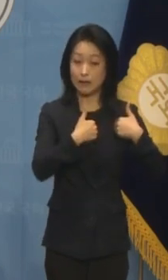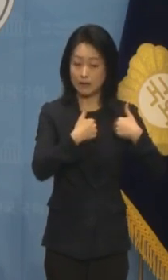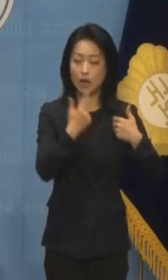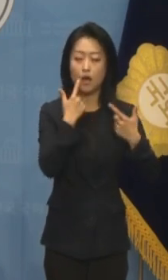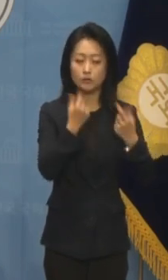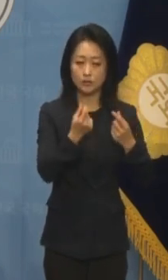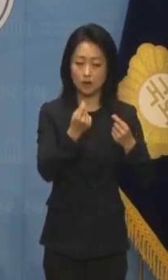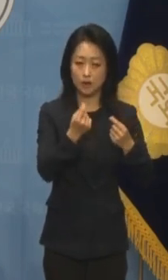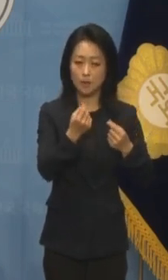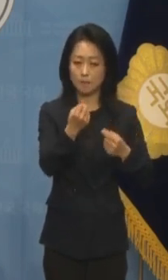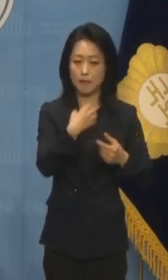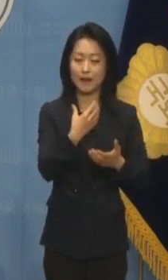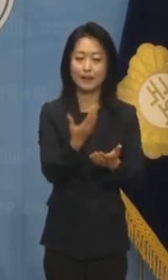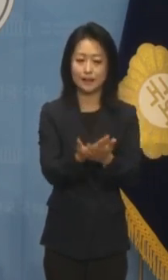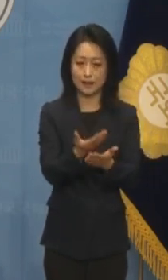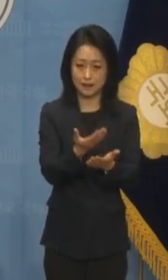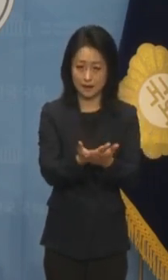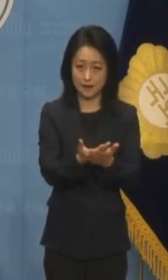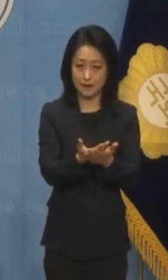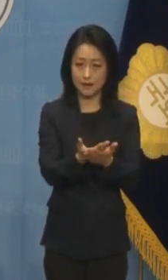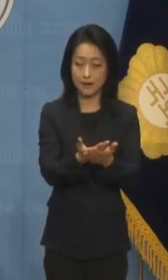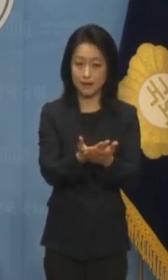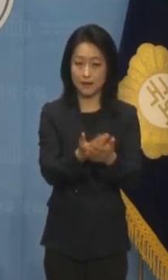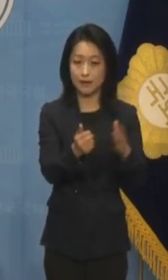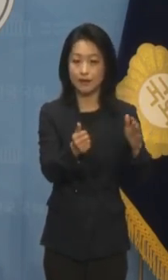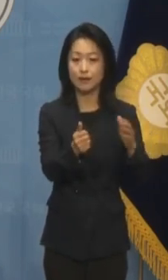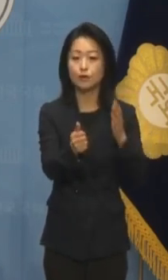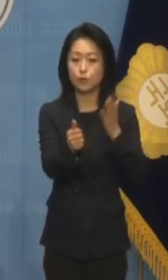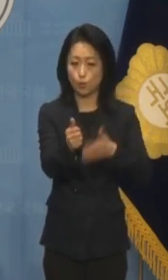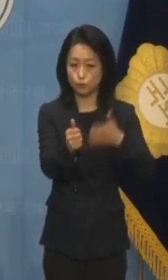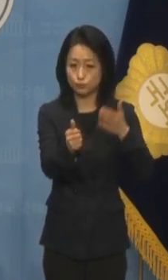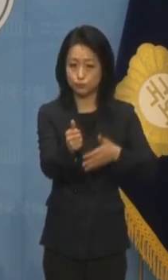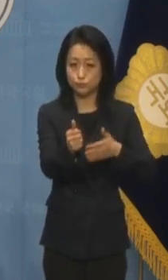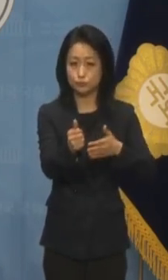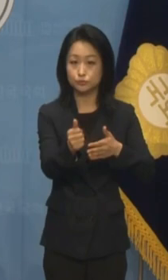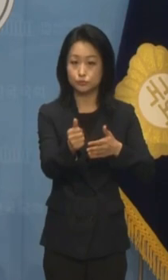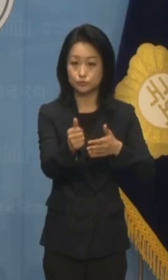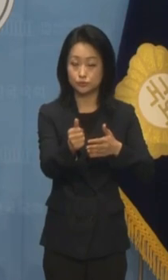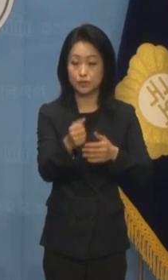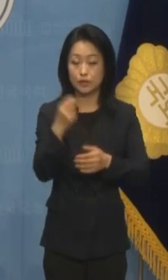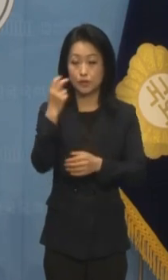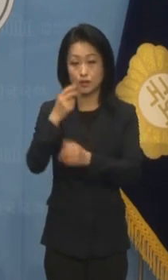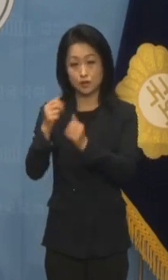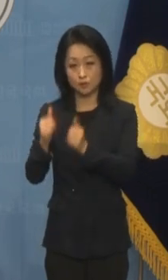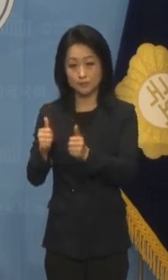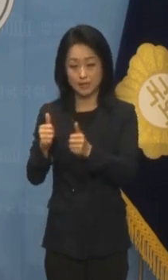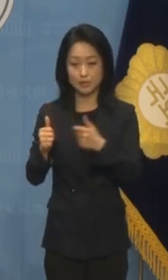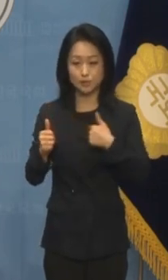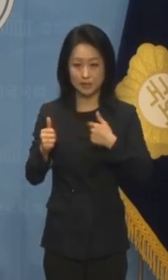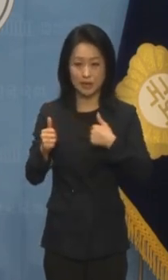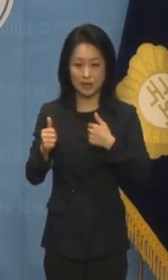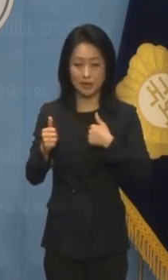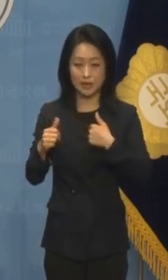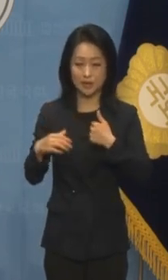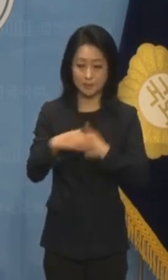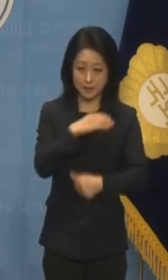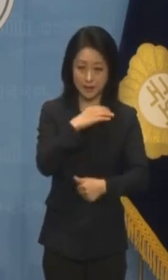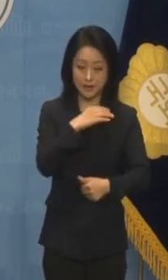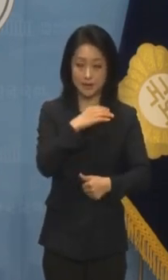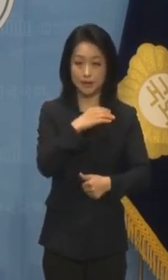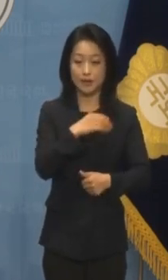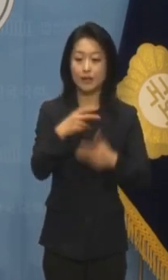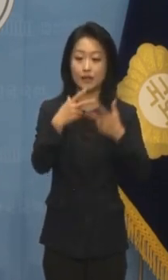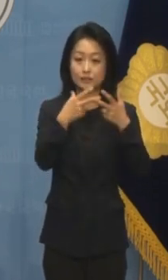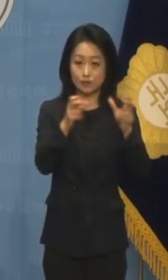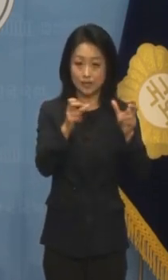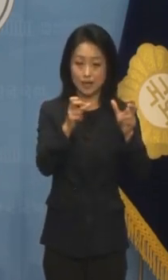해달라, 이런 취지의 위증을 요구했고요. 그리고 검찰도 나를 손봐야 되고 또 성남시도